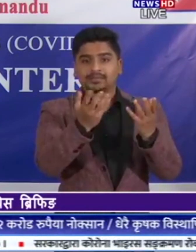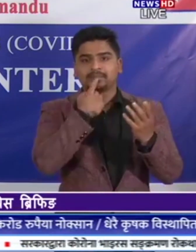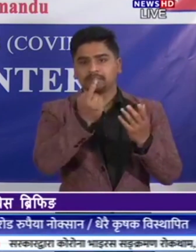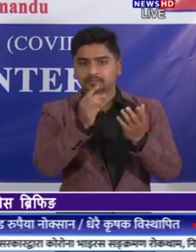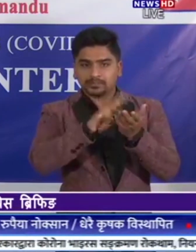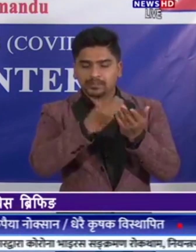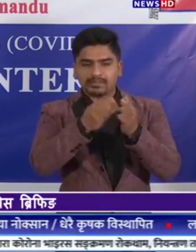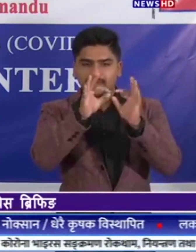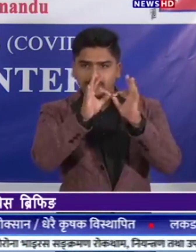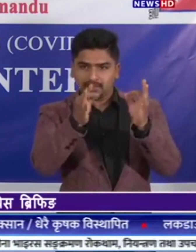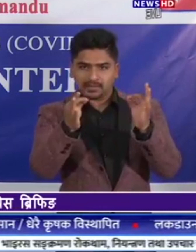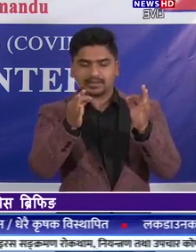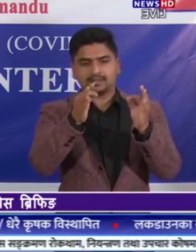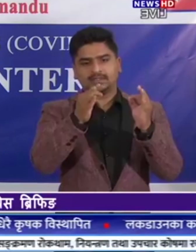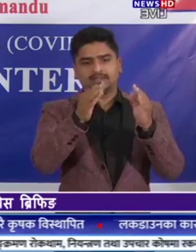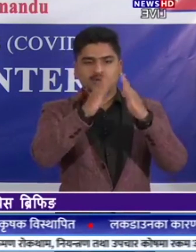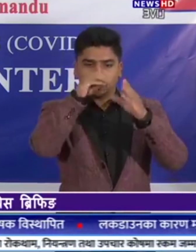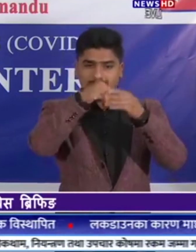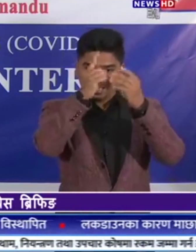शावर्या।